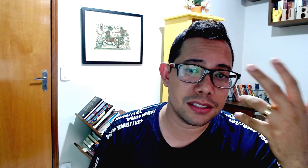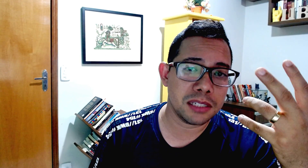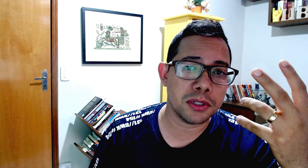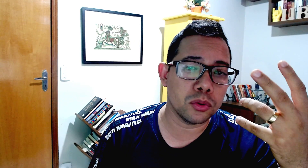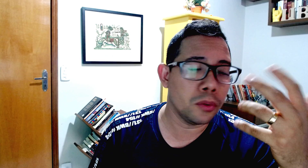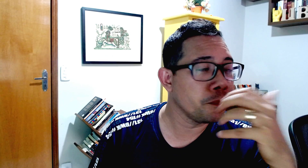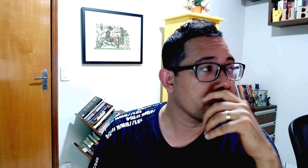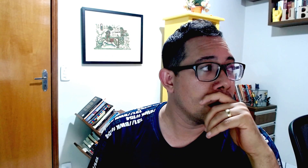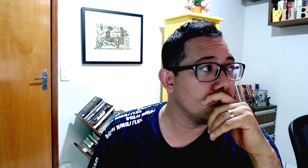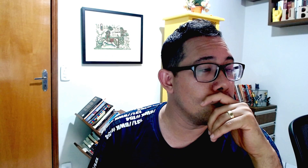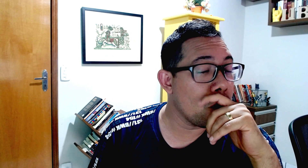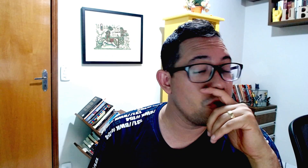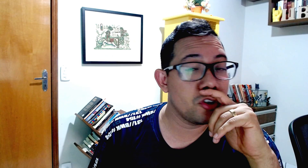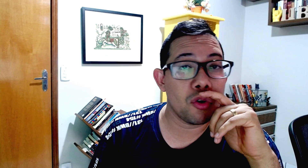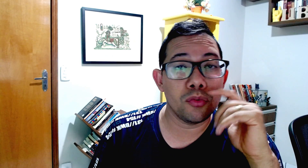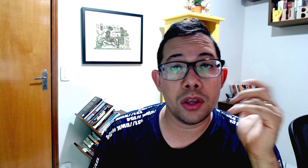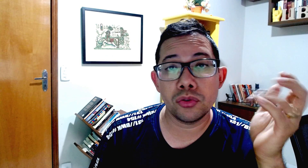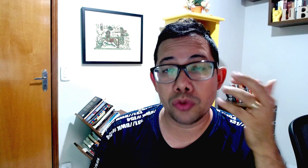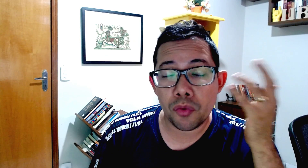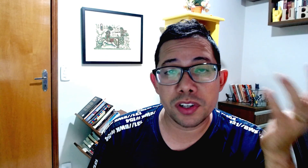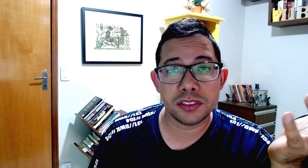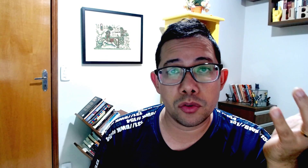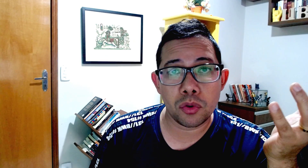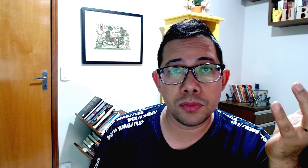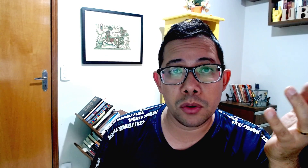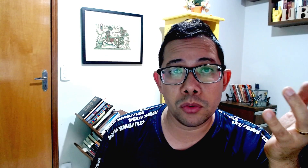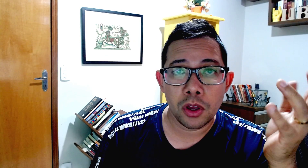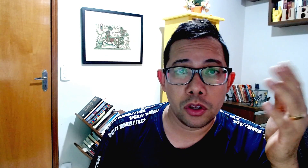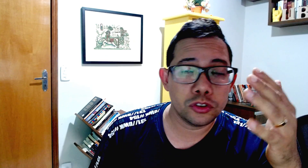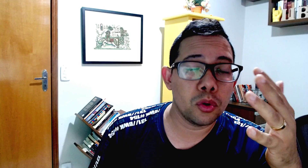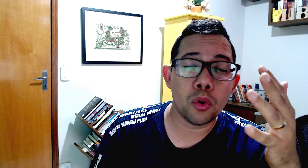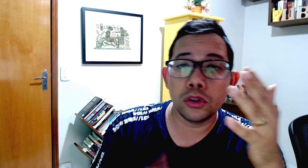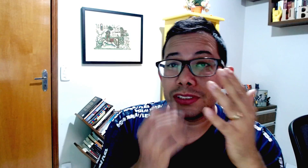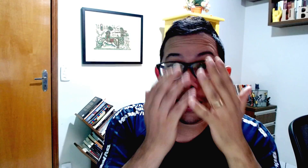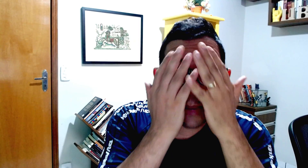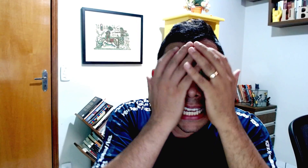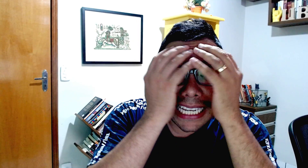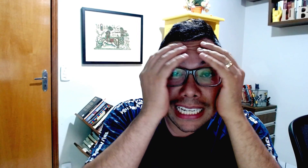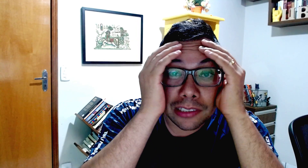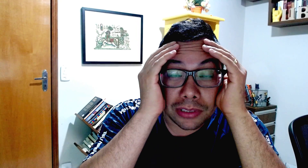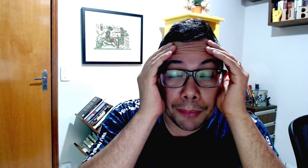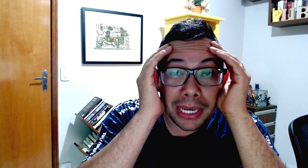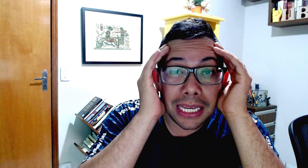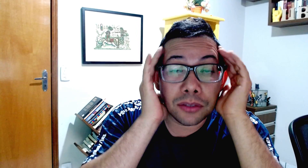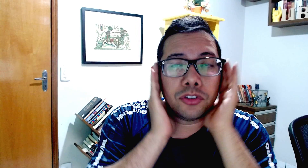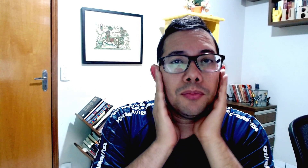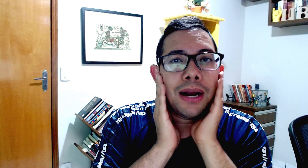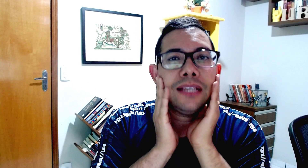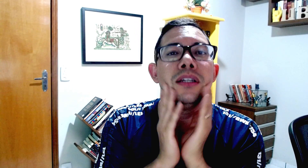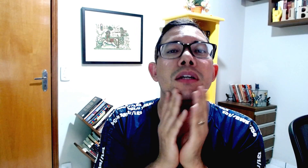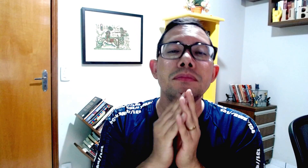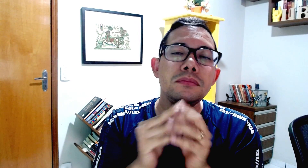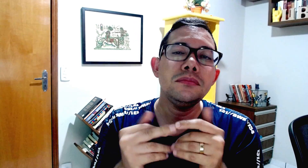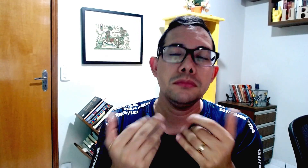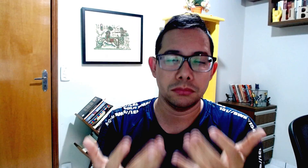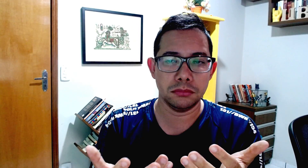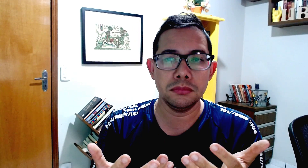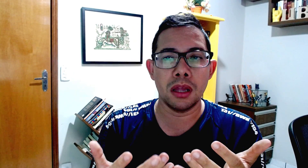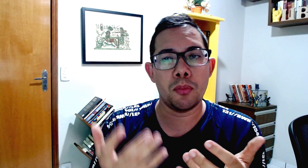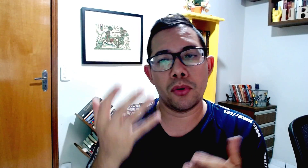cima do monte com Deus, conversando com Deus, e seu rosto está brilhando demais, ao ponto